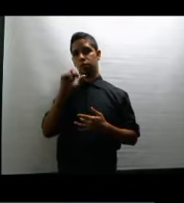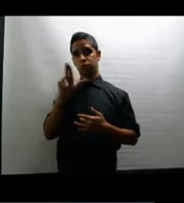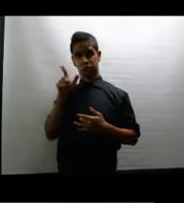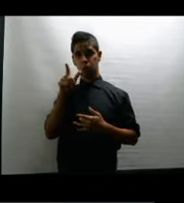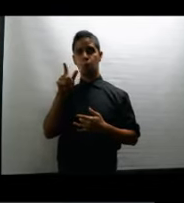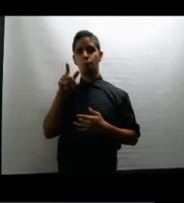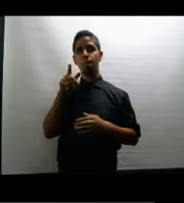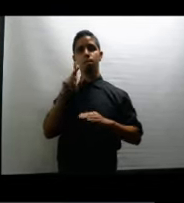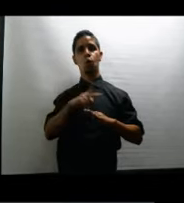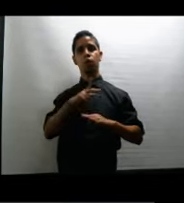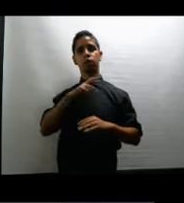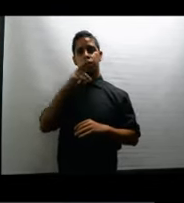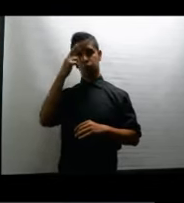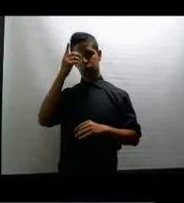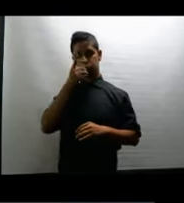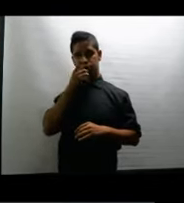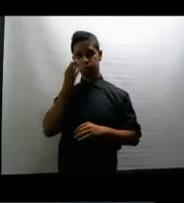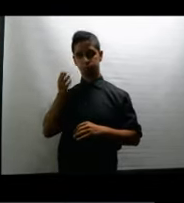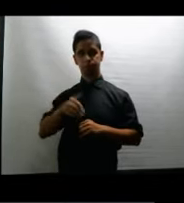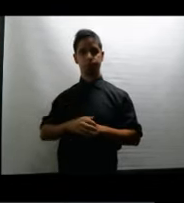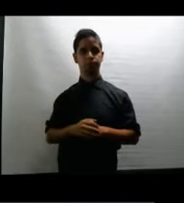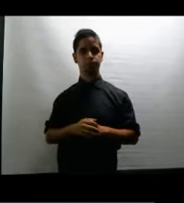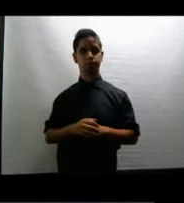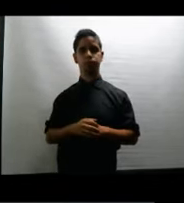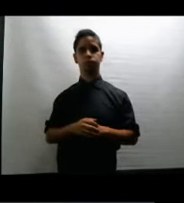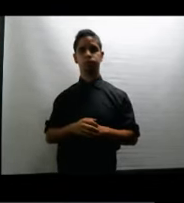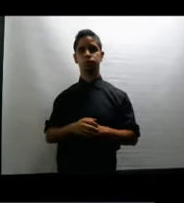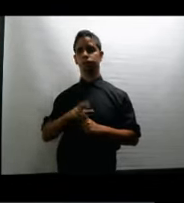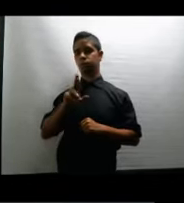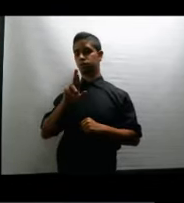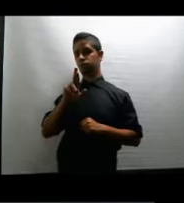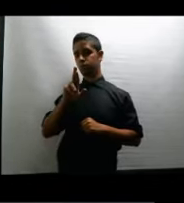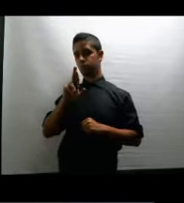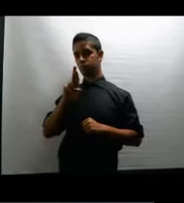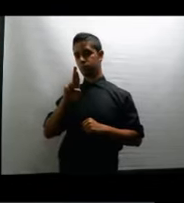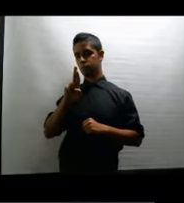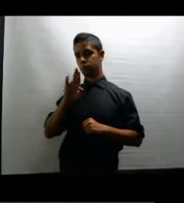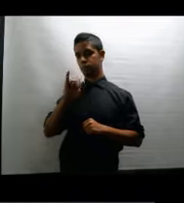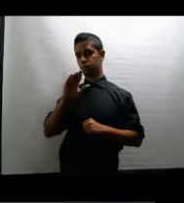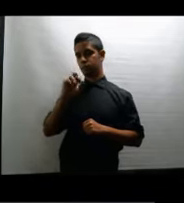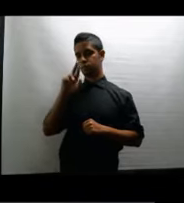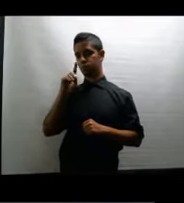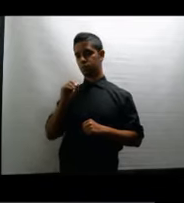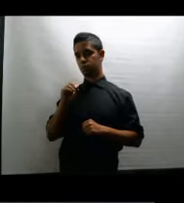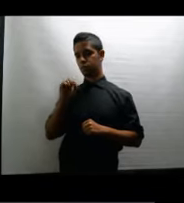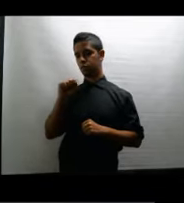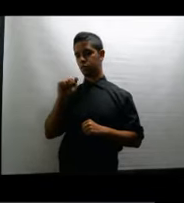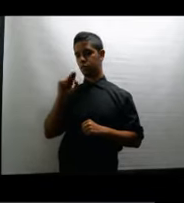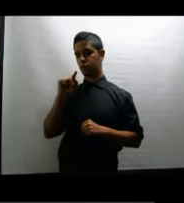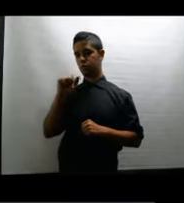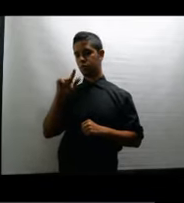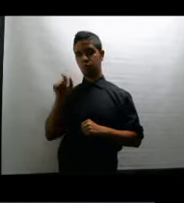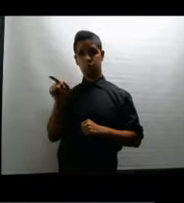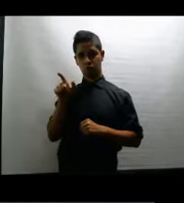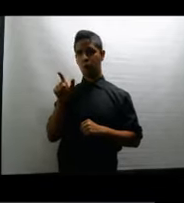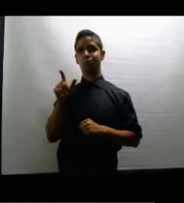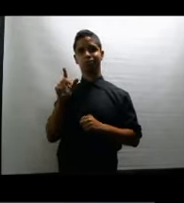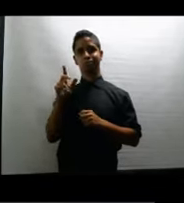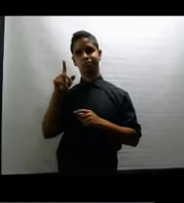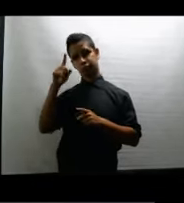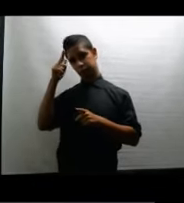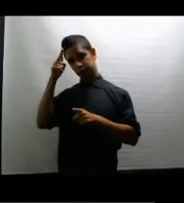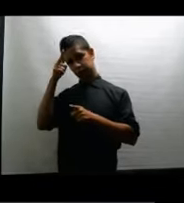dominicano, y entonces Ricardo Santana, que es uno de mis partners in crime, mi hermano teatrero, yo tengo mi